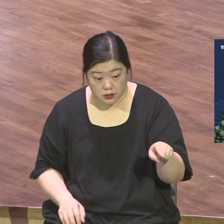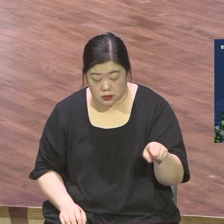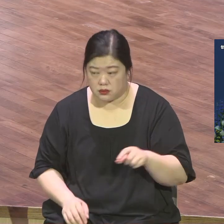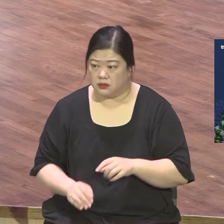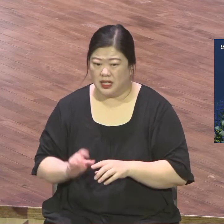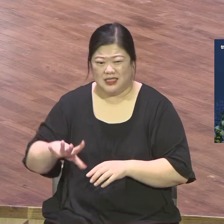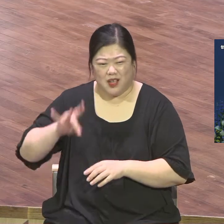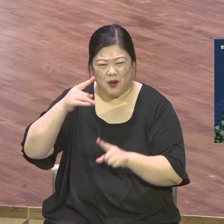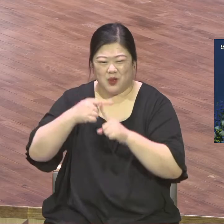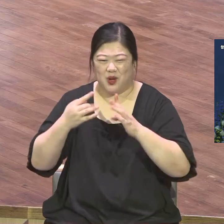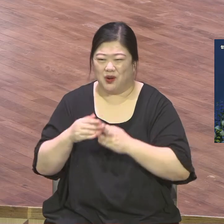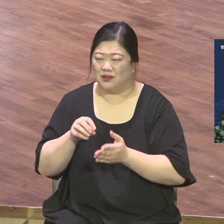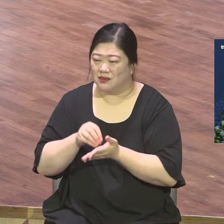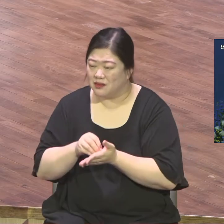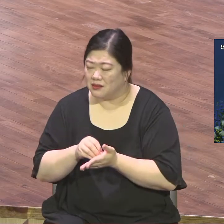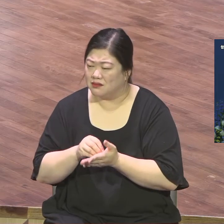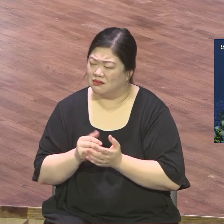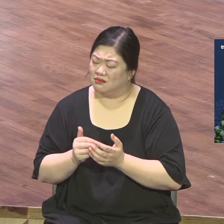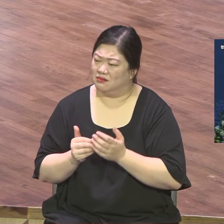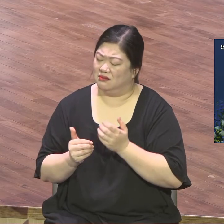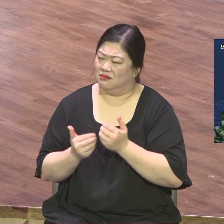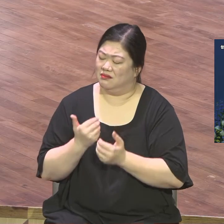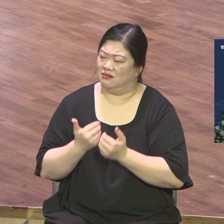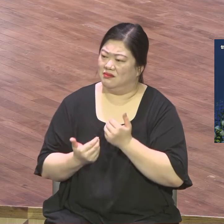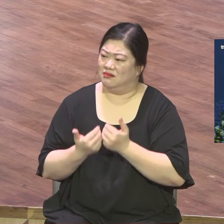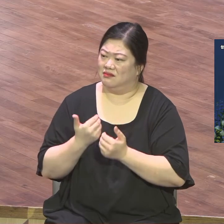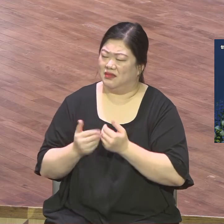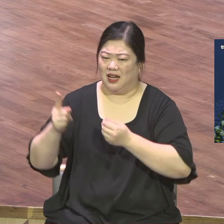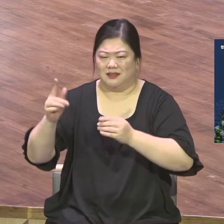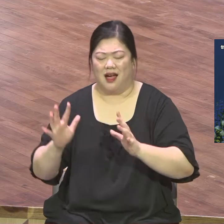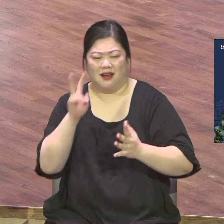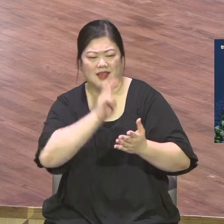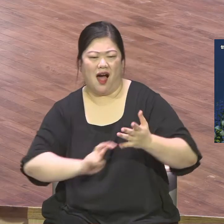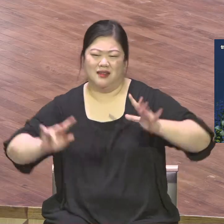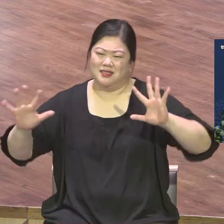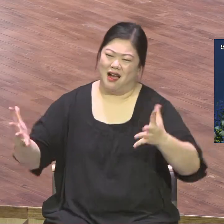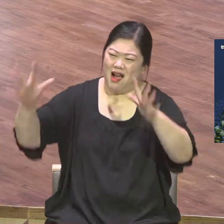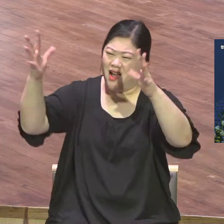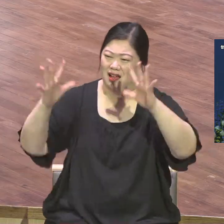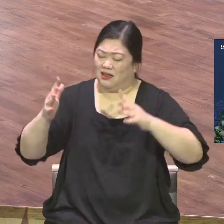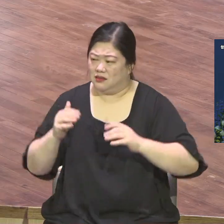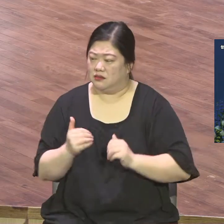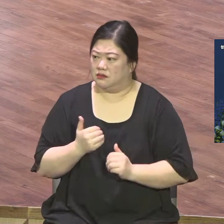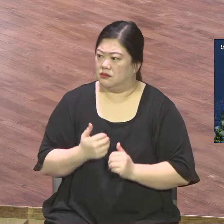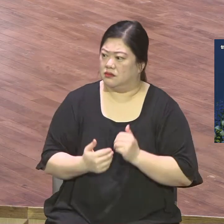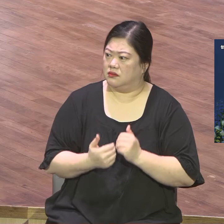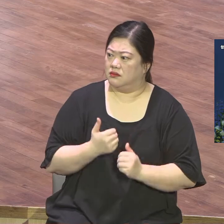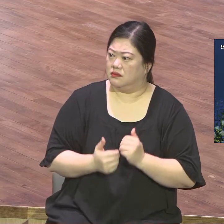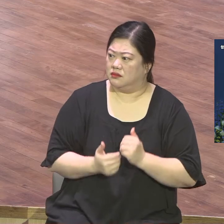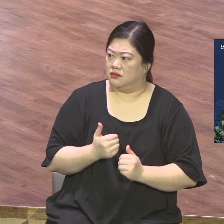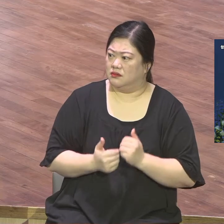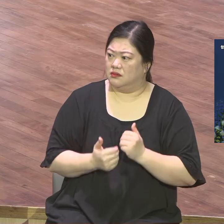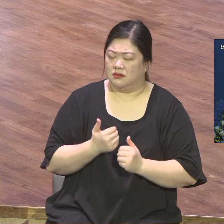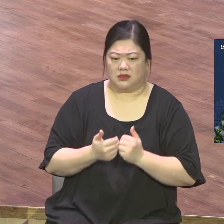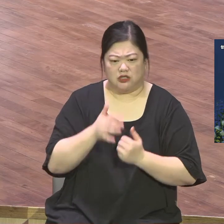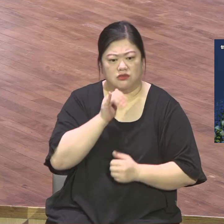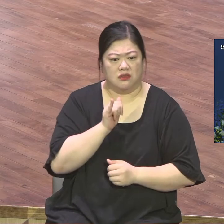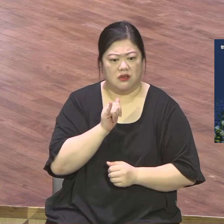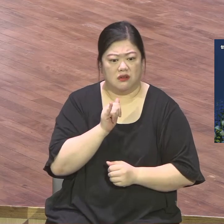좀 어색한 느낌이 많이 있을 거예요. 그래서 신앙생활을 먼저 시작한 분들이